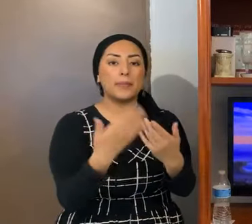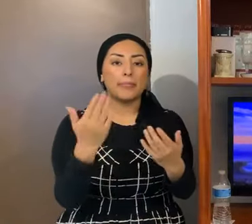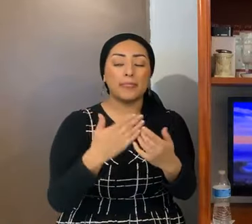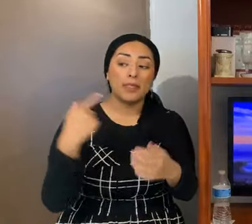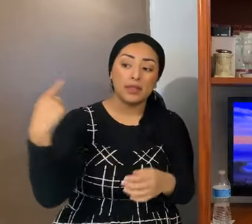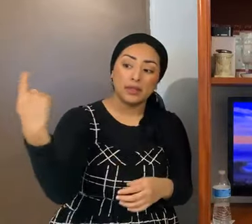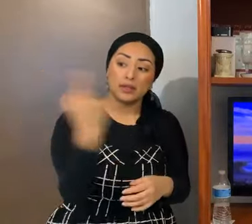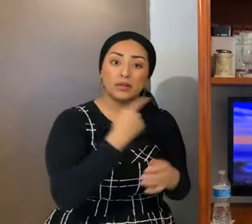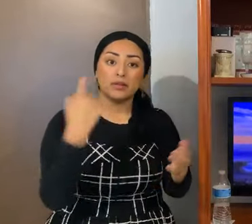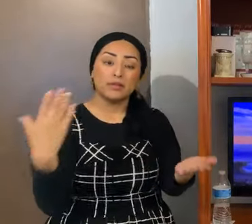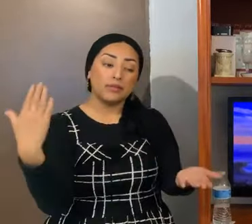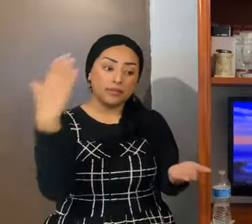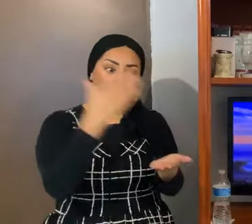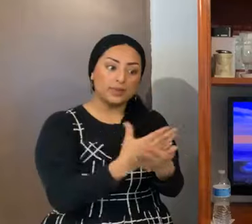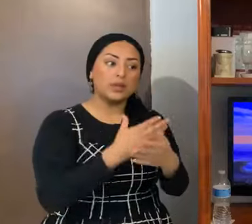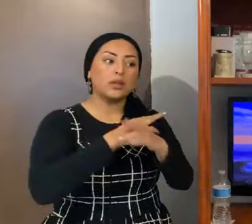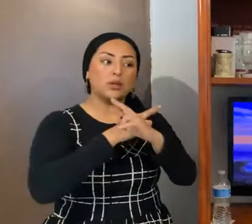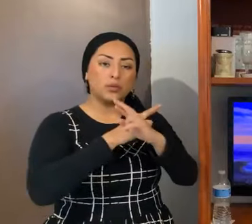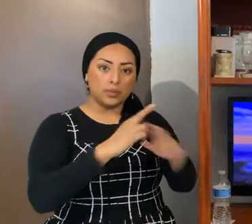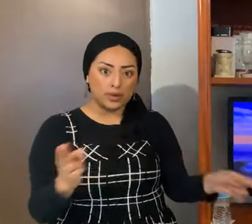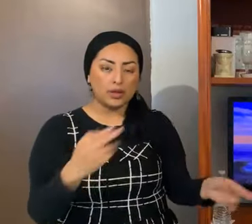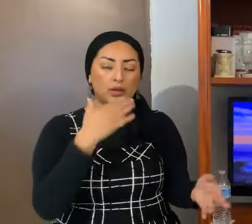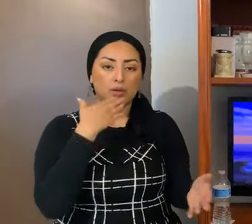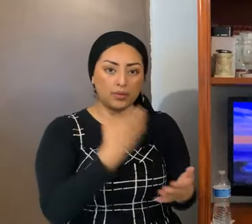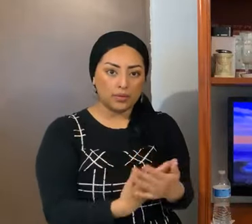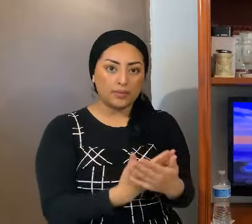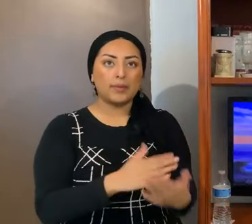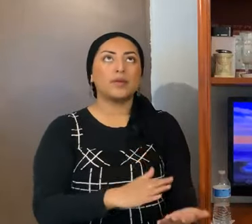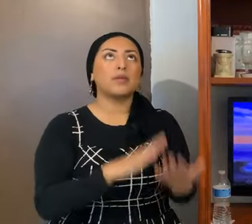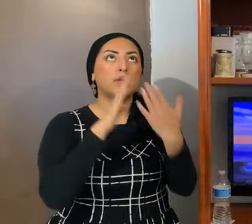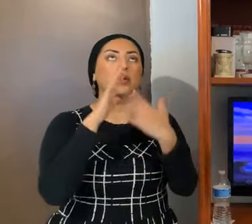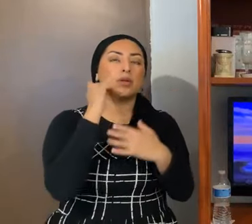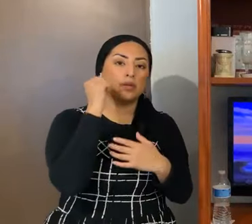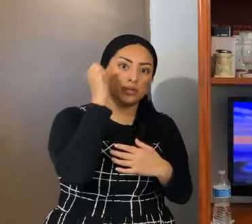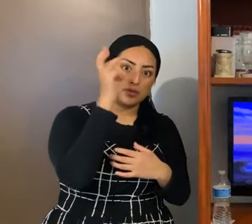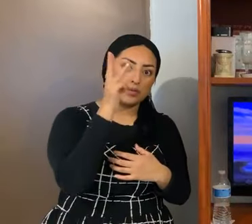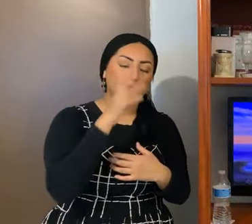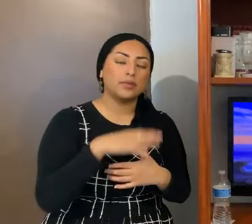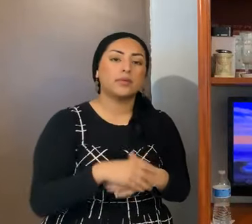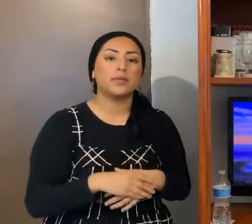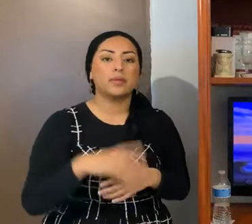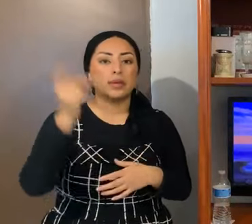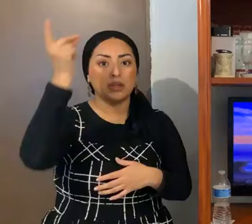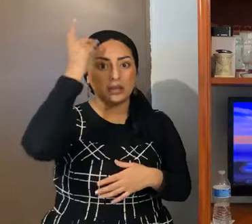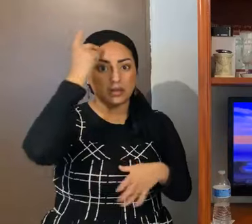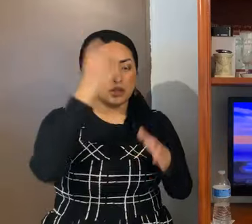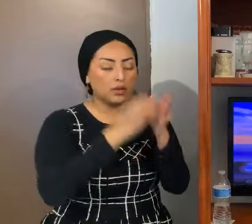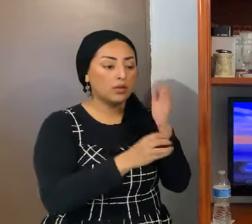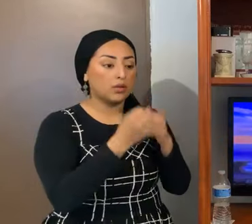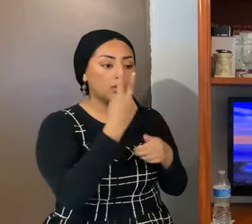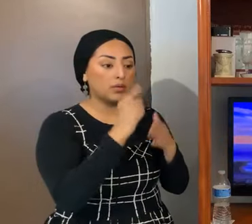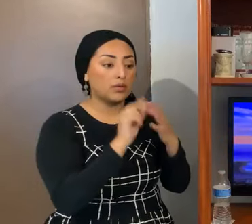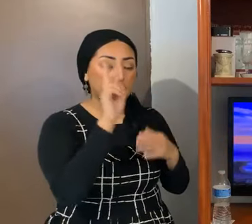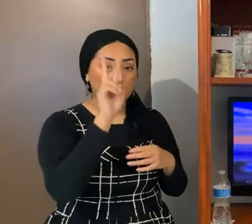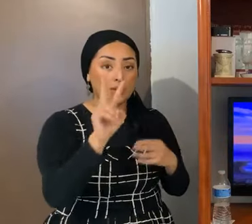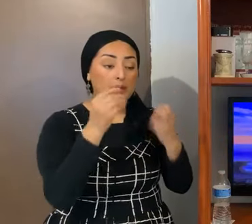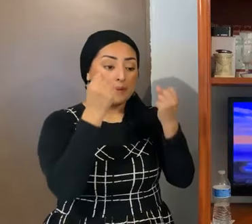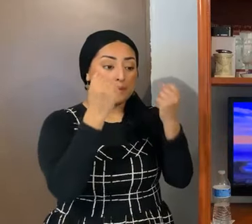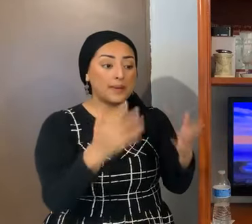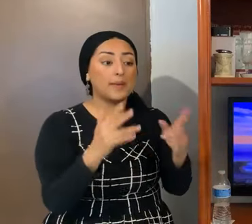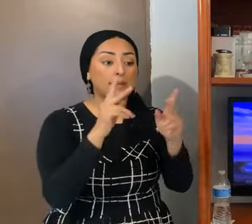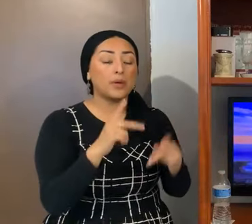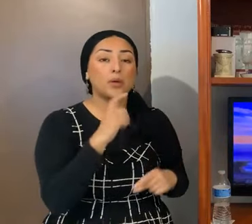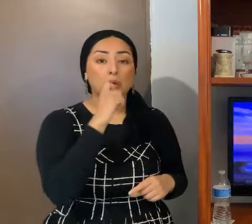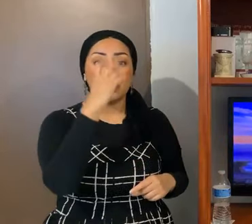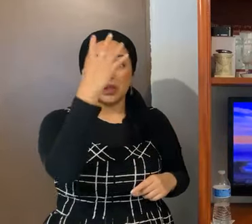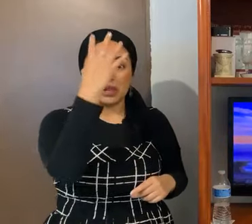llegue a nosotros preparados, siendo agradables delante de Yahshua. Daniel 12, verso 2. Y muchos de los que duermen en el polvo